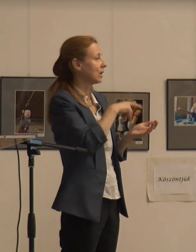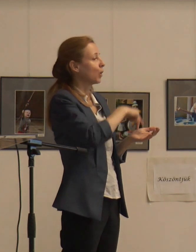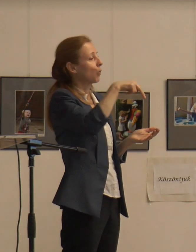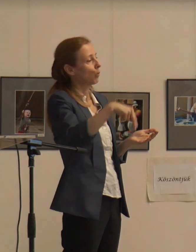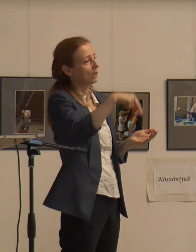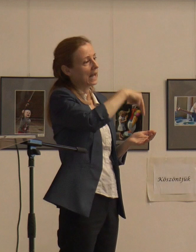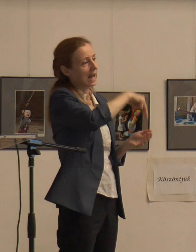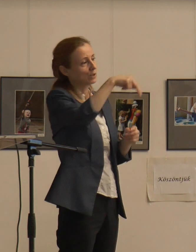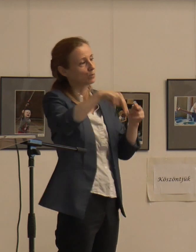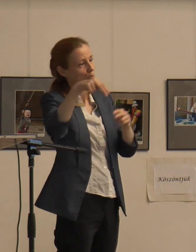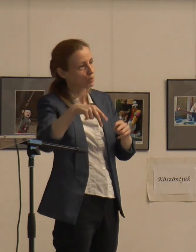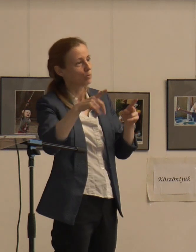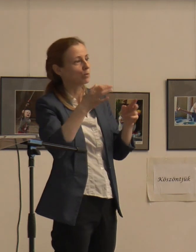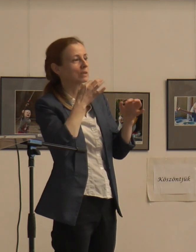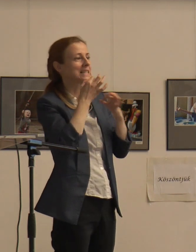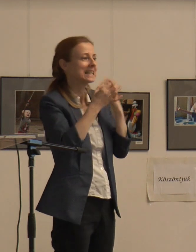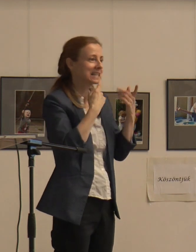Ugrándozzunk, cincogjunk,